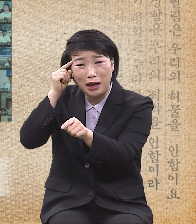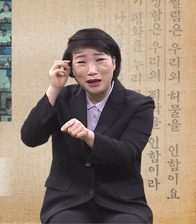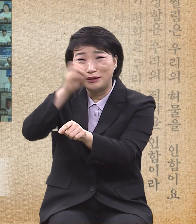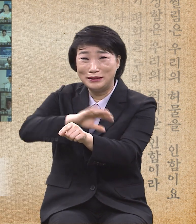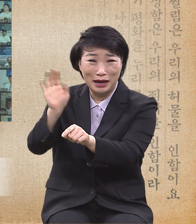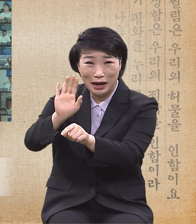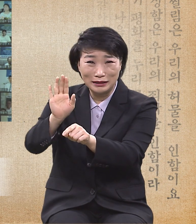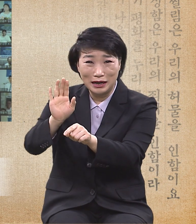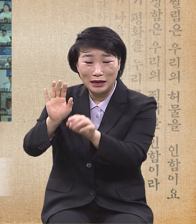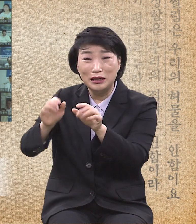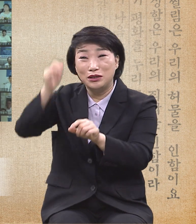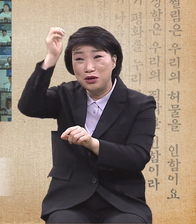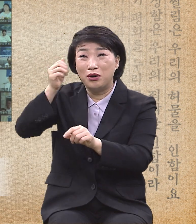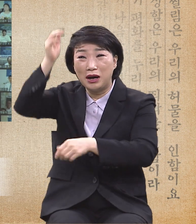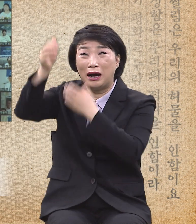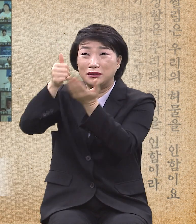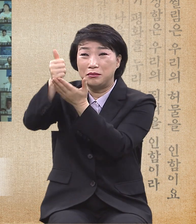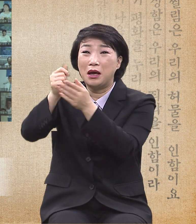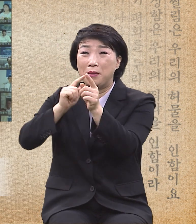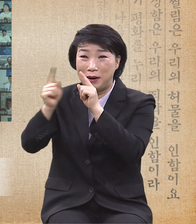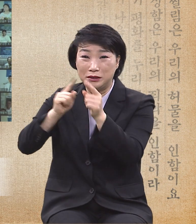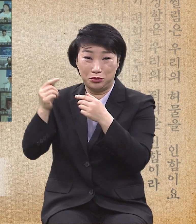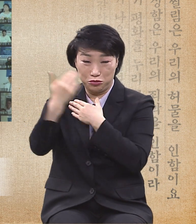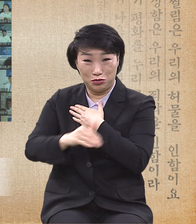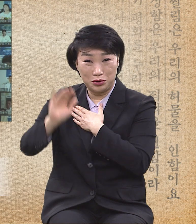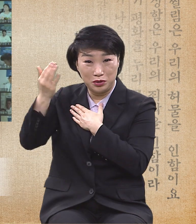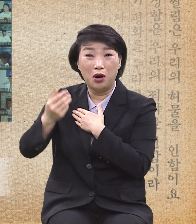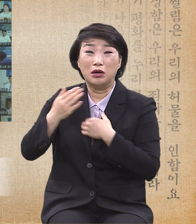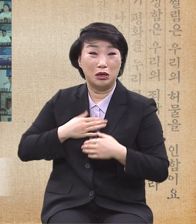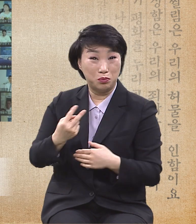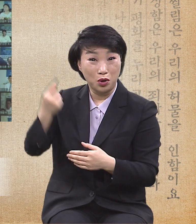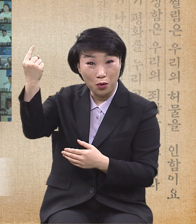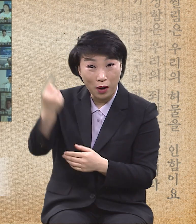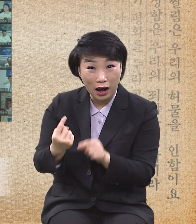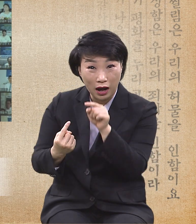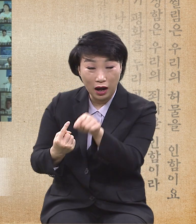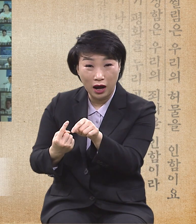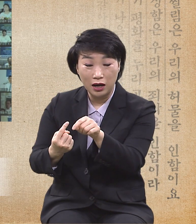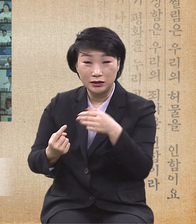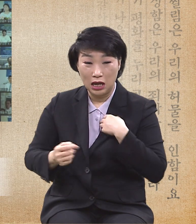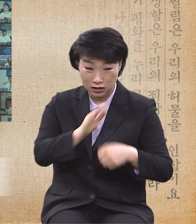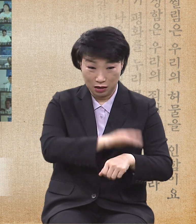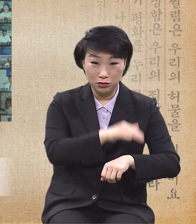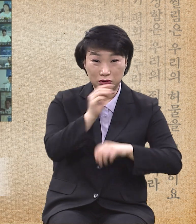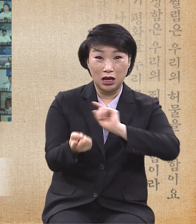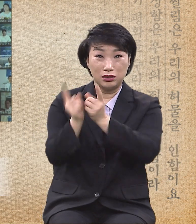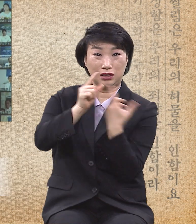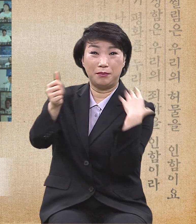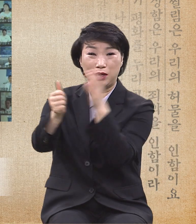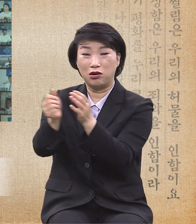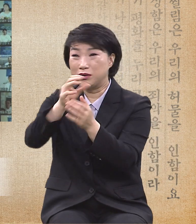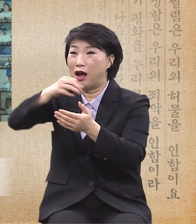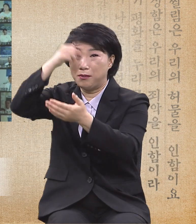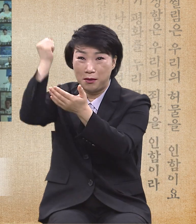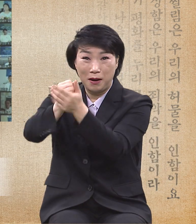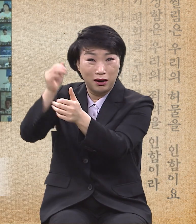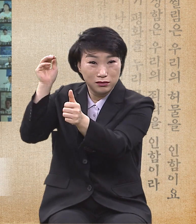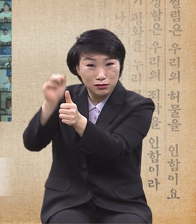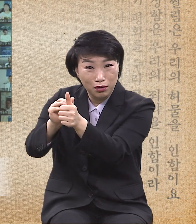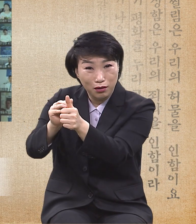아니고 영이신 하나님의 말씀이 역심이 돼서 고의적으로 와서 내 허물을 담당하고 찌지.